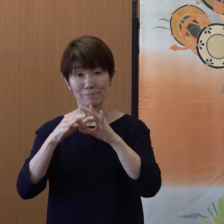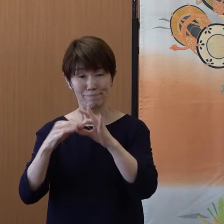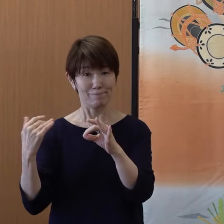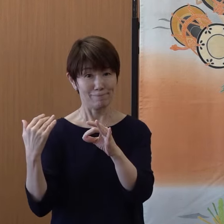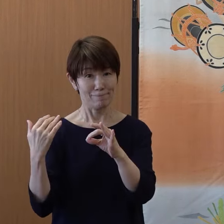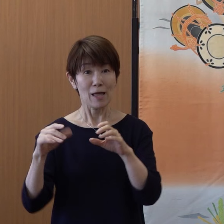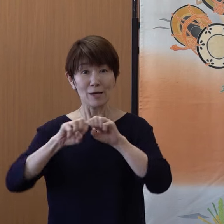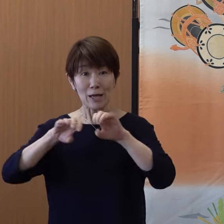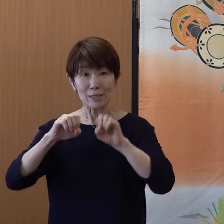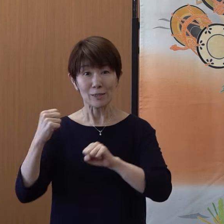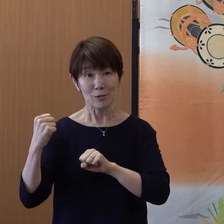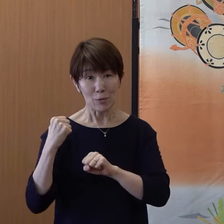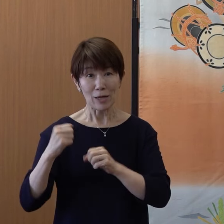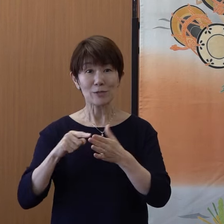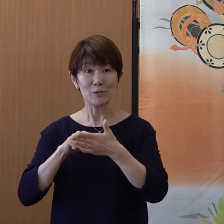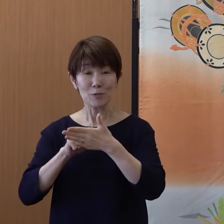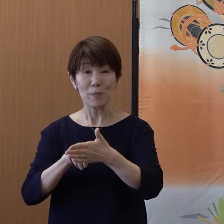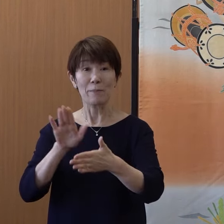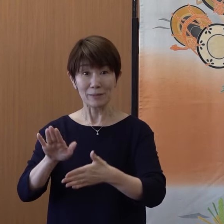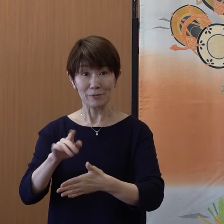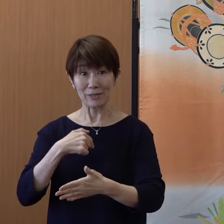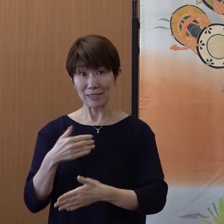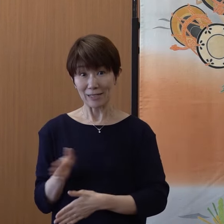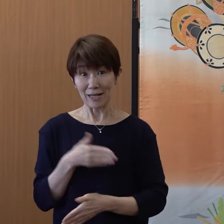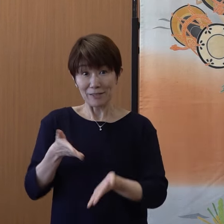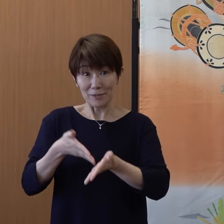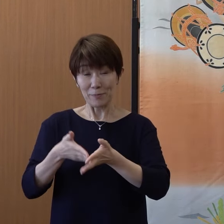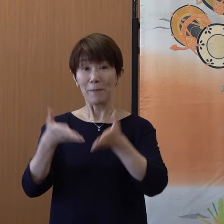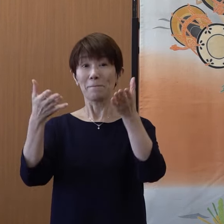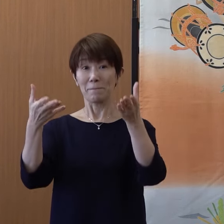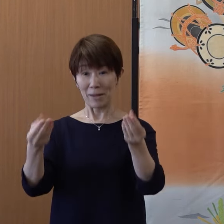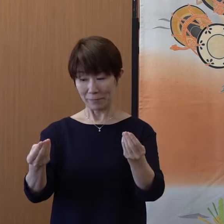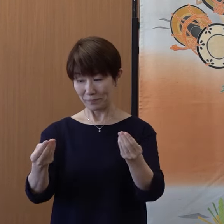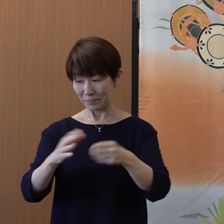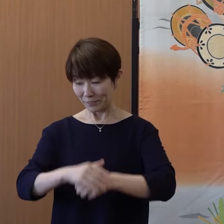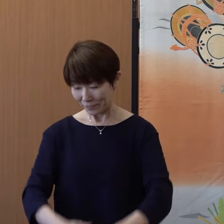努めてまいります。私からの説明は以上です。